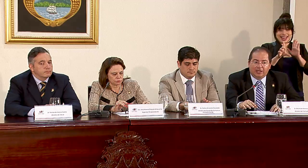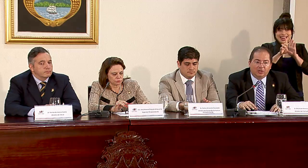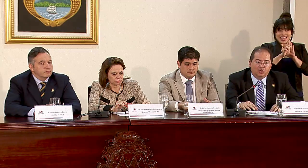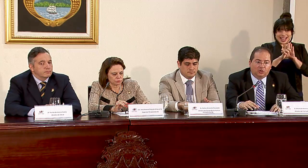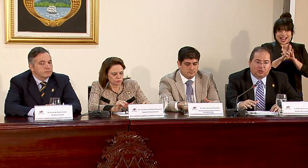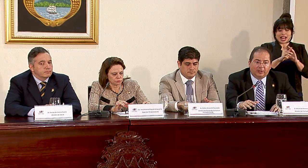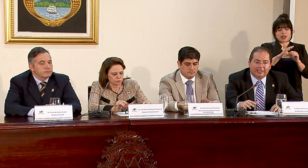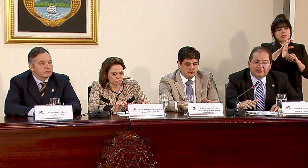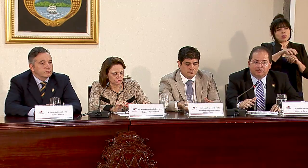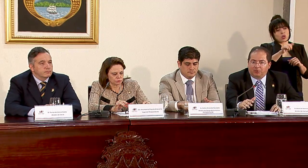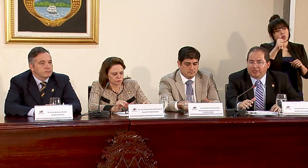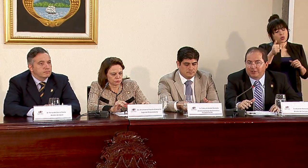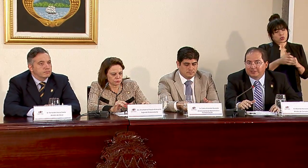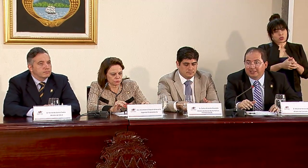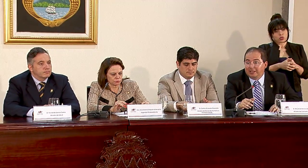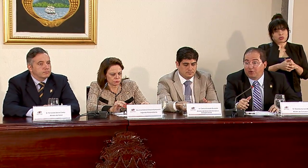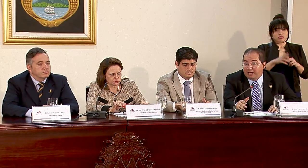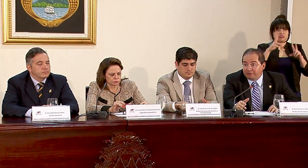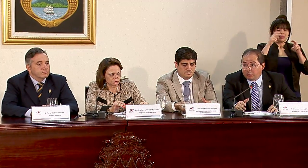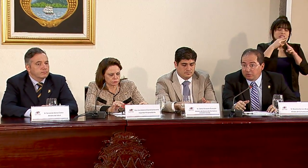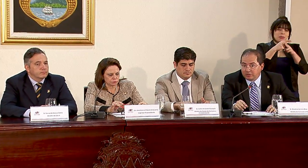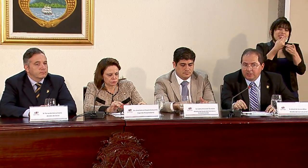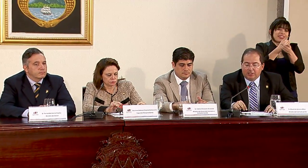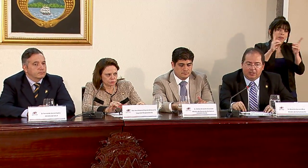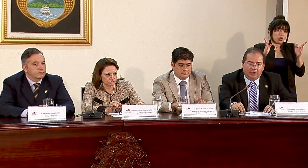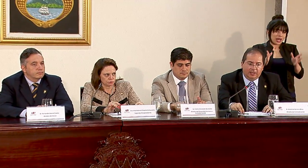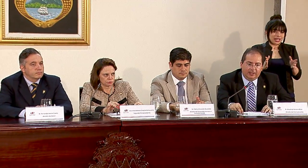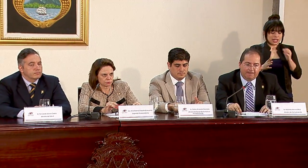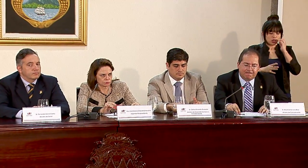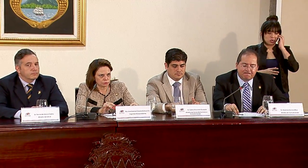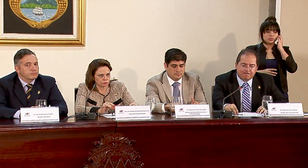y otro es por llamarlo así el demográfico.